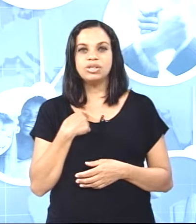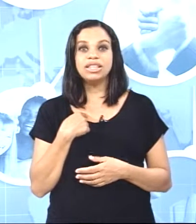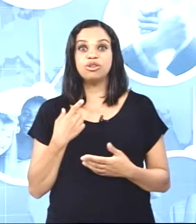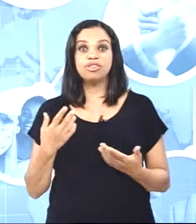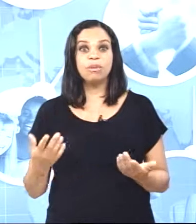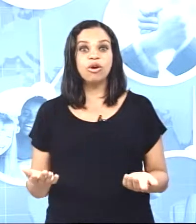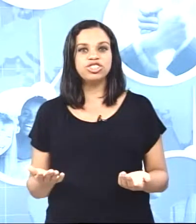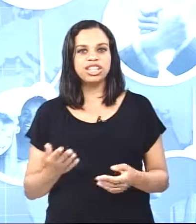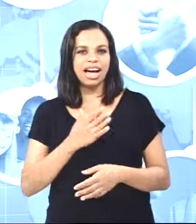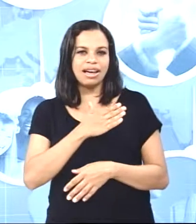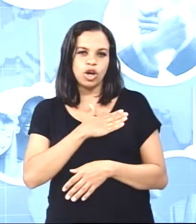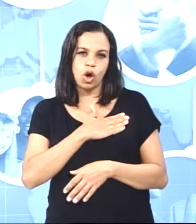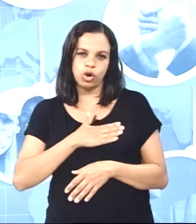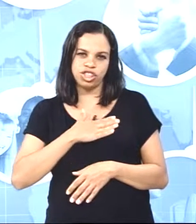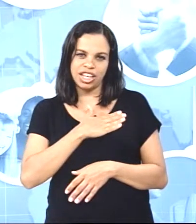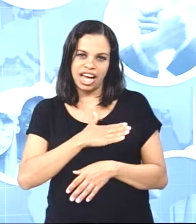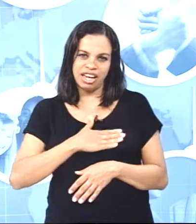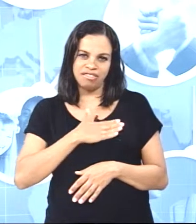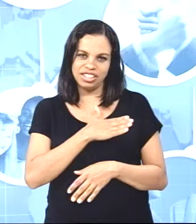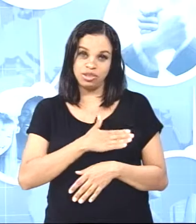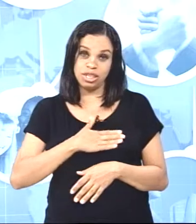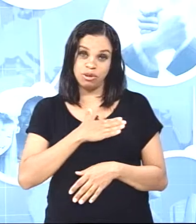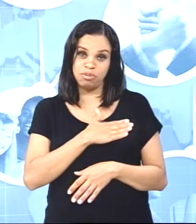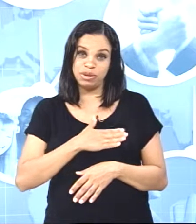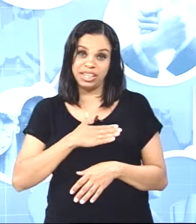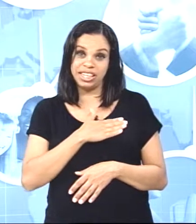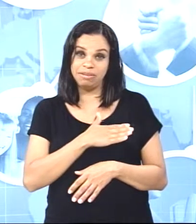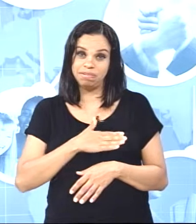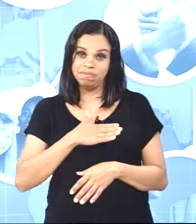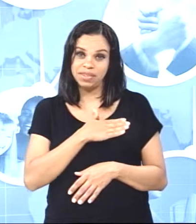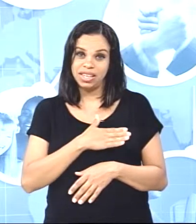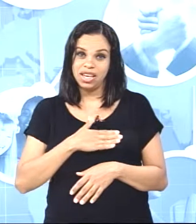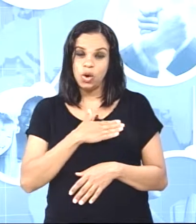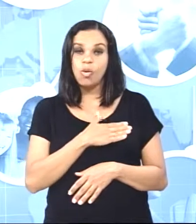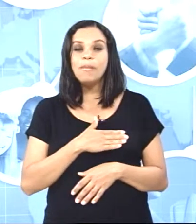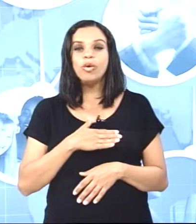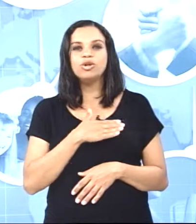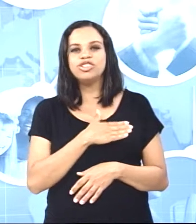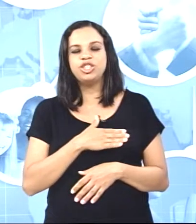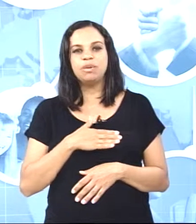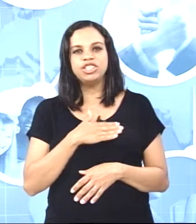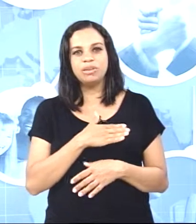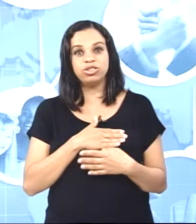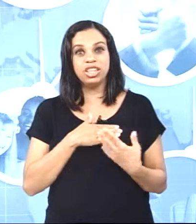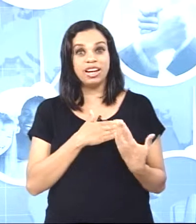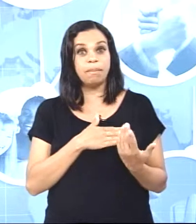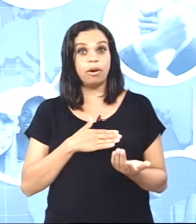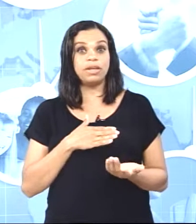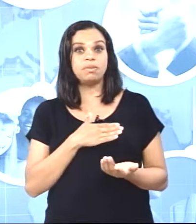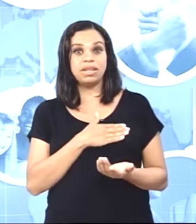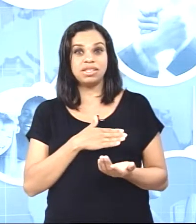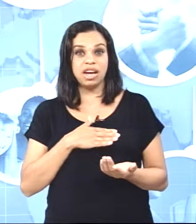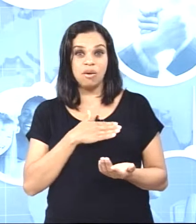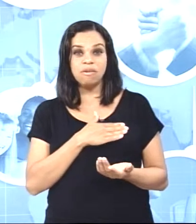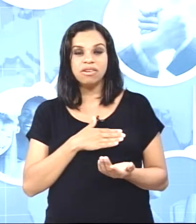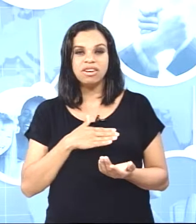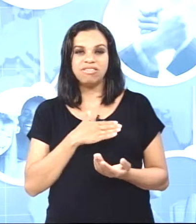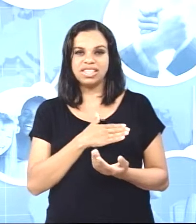sinal do verbo gostar, gostar, fazendo esse movimento aqui. O muito a gente pode demonstrar na própria expressão